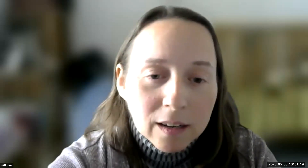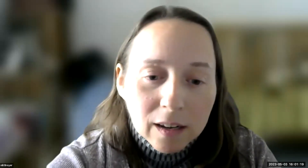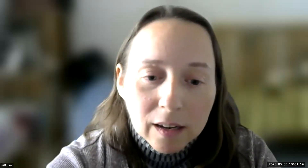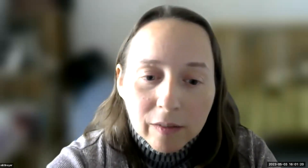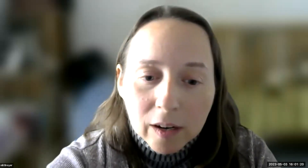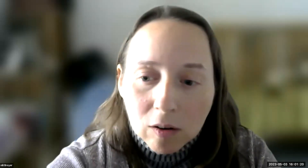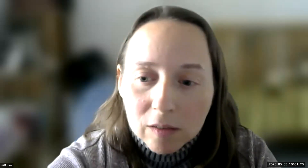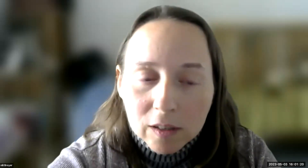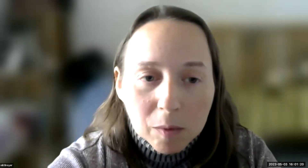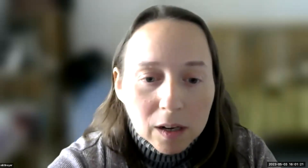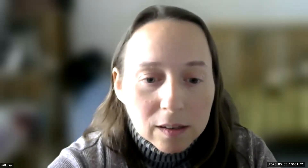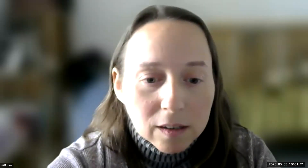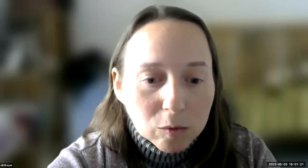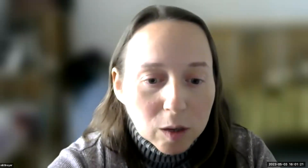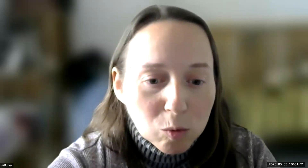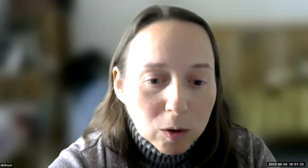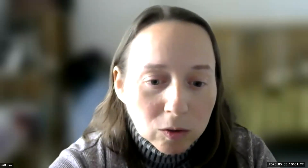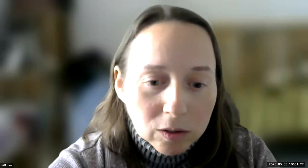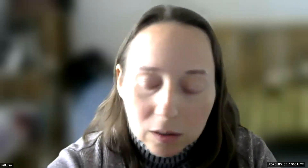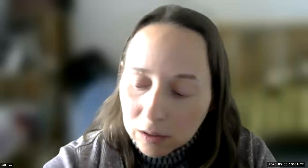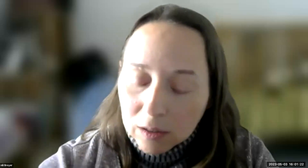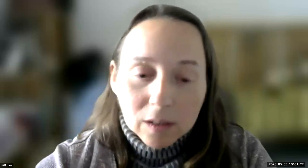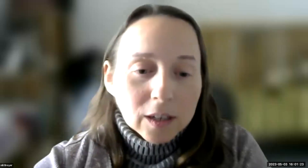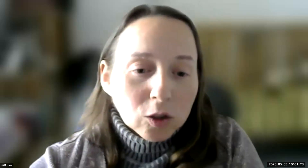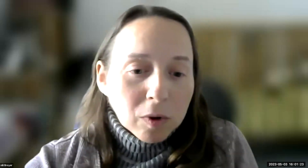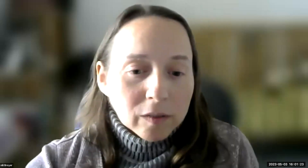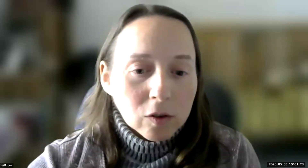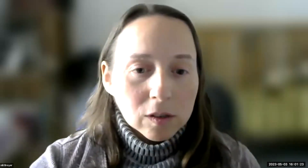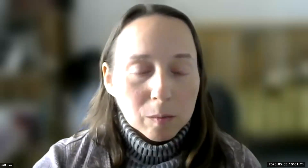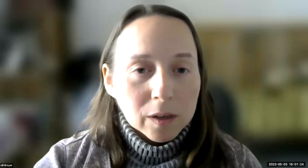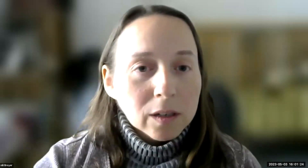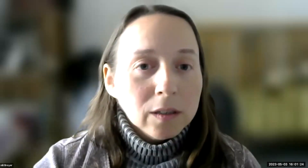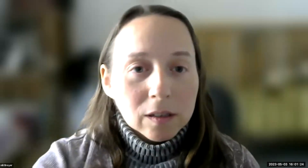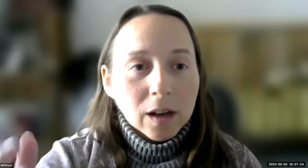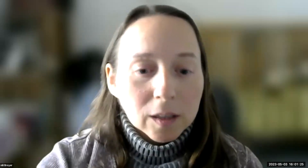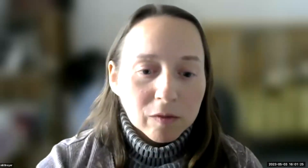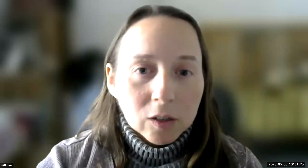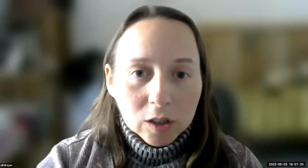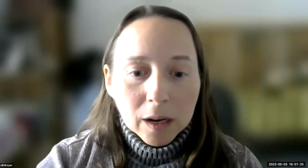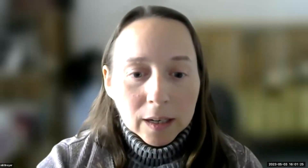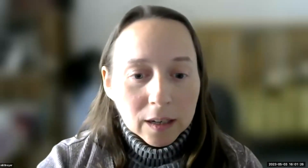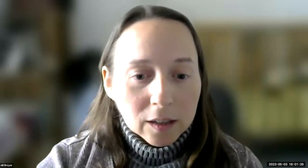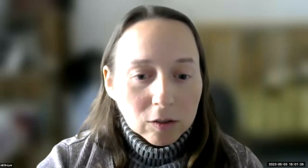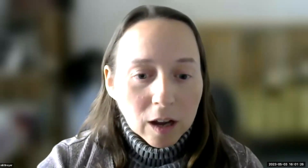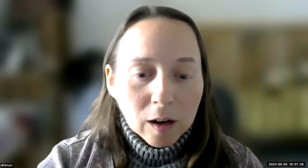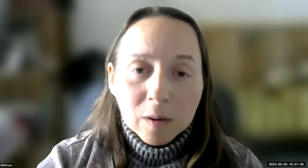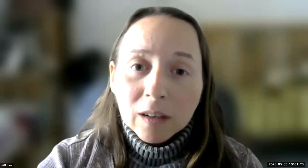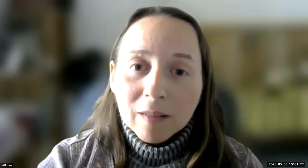ולכל צוות המרכז ללימודי מוגבלות שתומכים ועוזרים ביצירת המפגשים האלה, תודה רבה גם